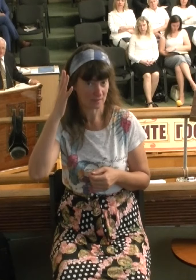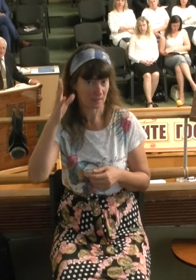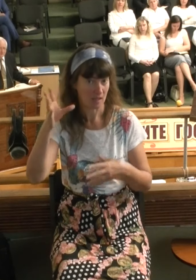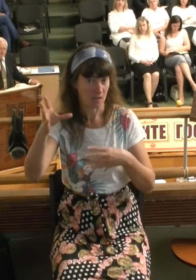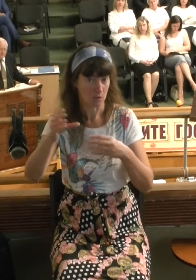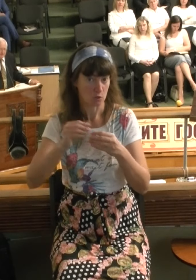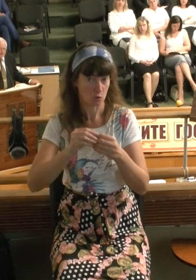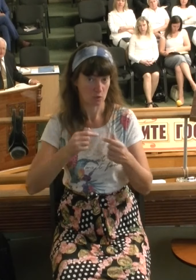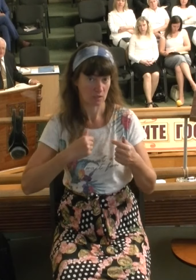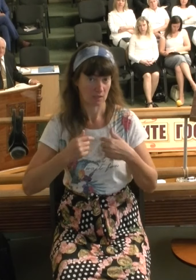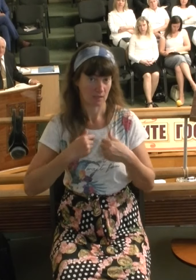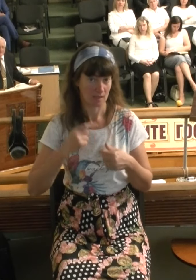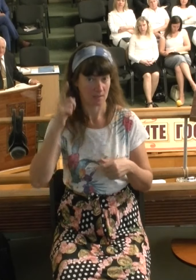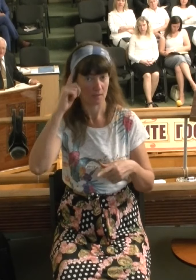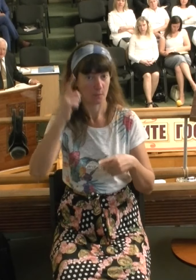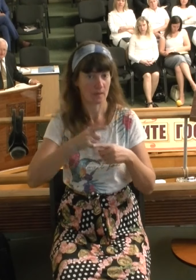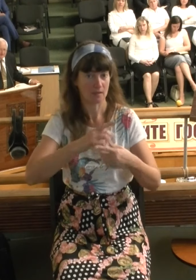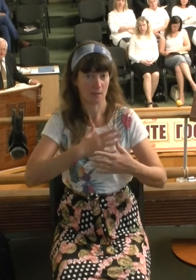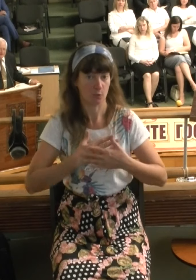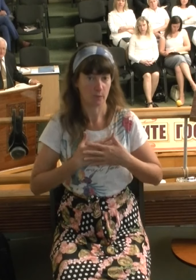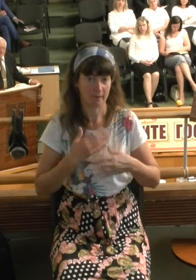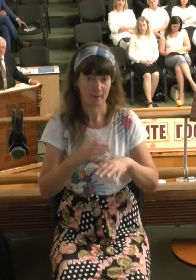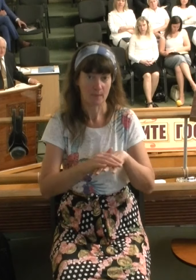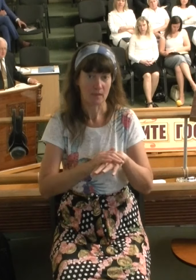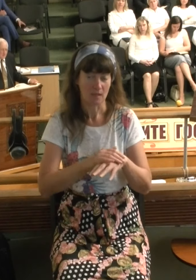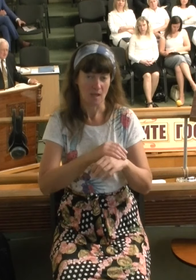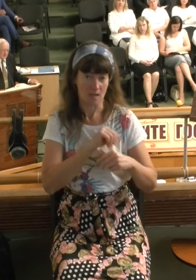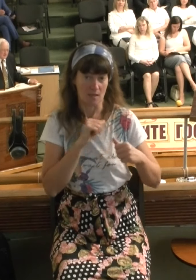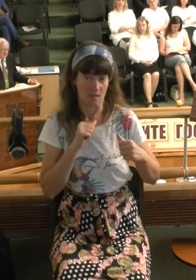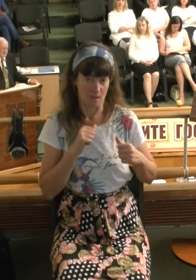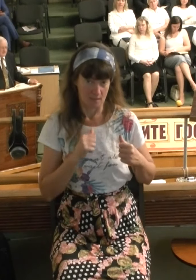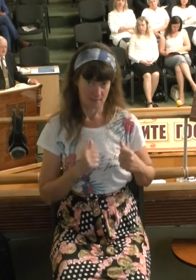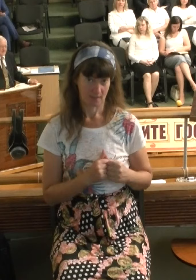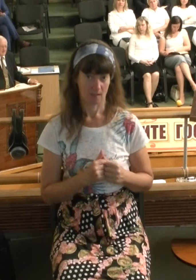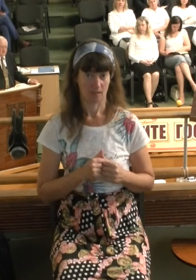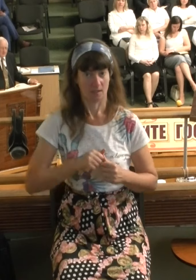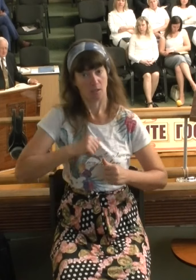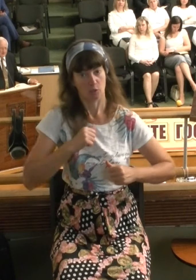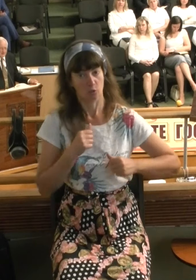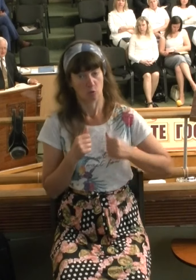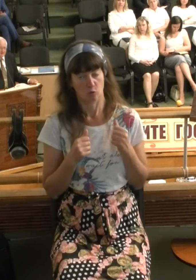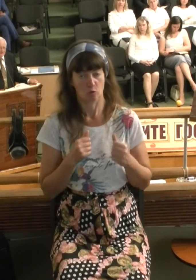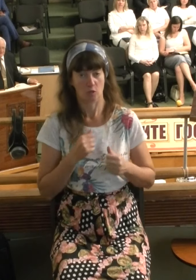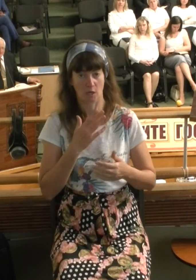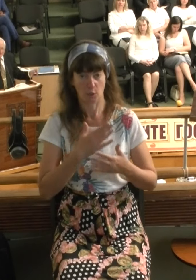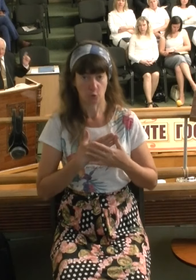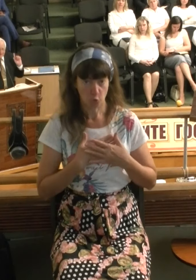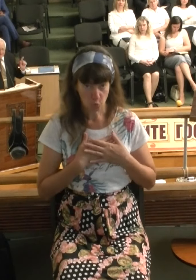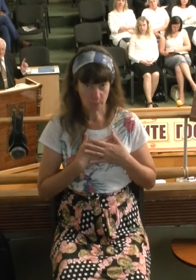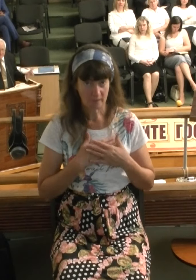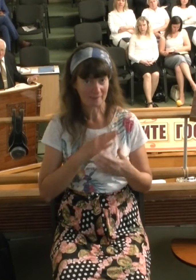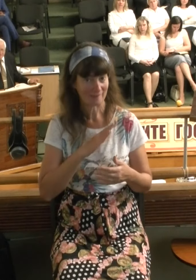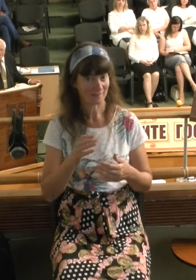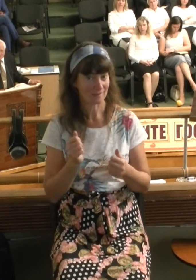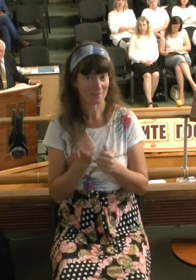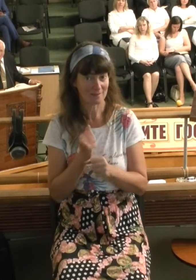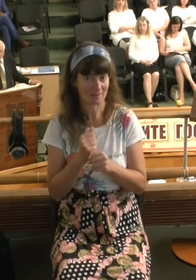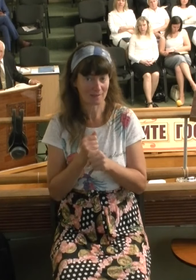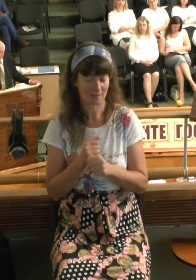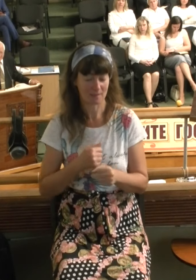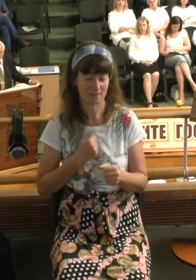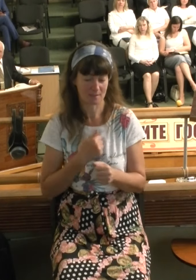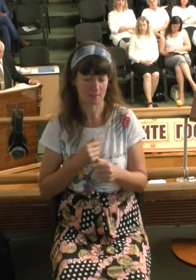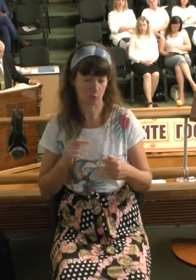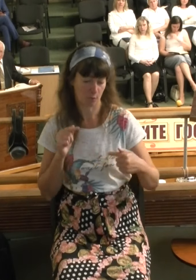сострадательны, братолюбивы, милосердны, дружелюбны, смиренно мудры. Не воздавайте злом за зло